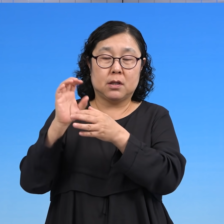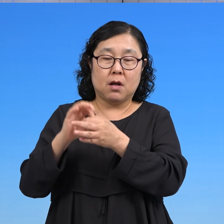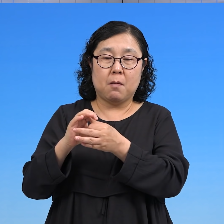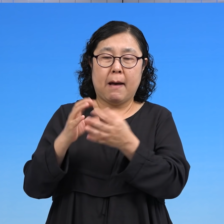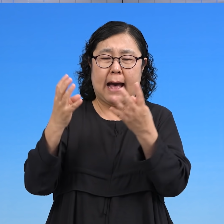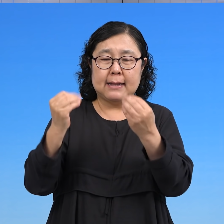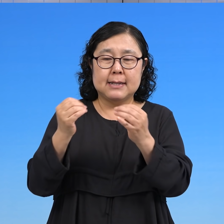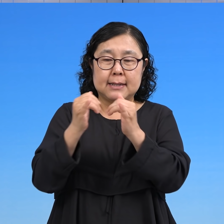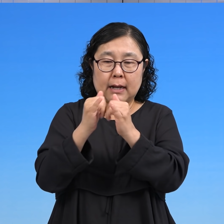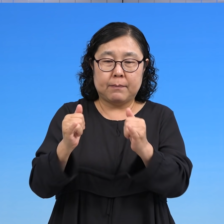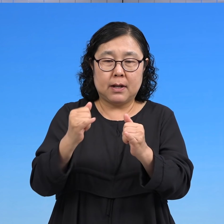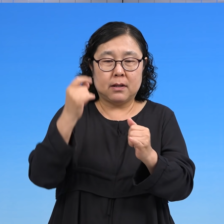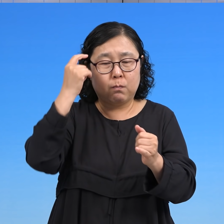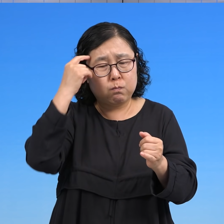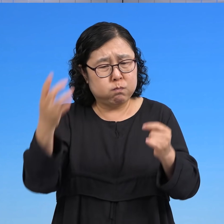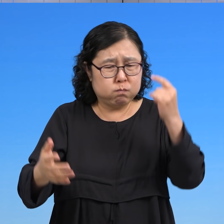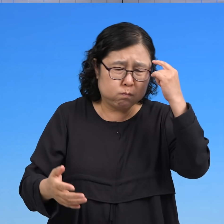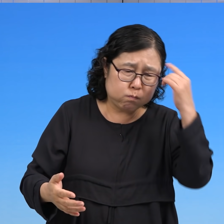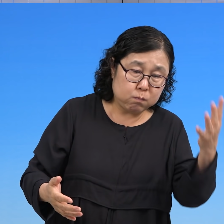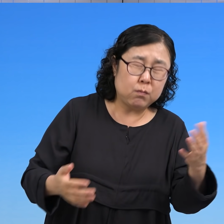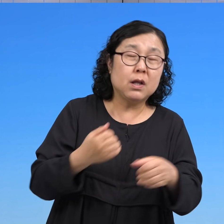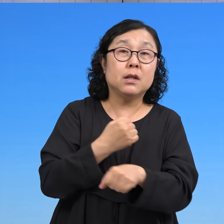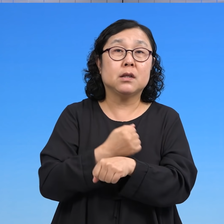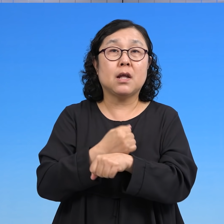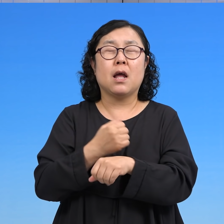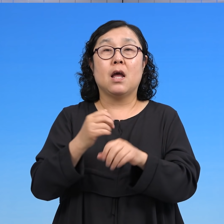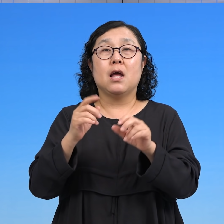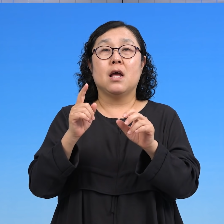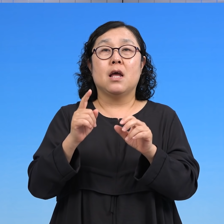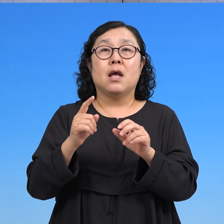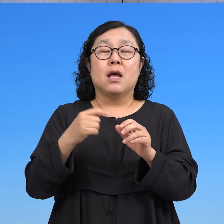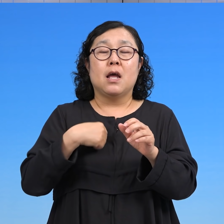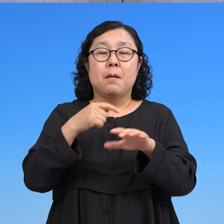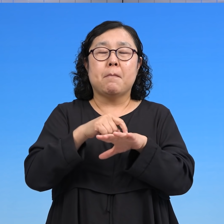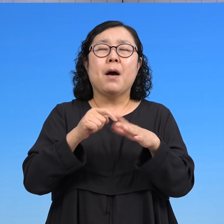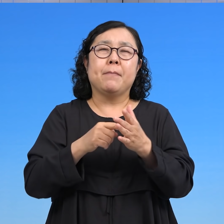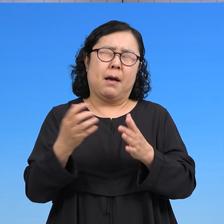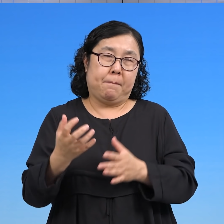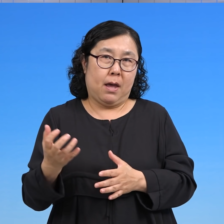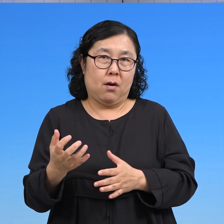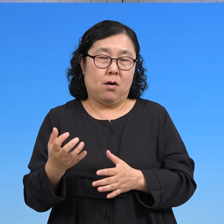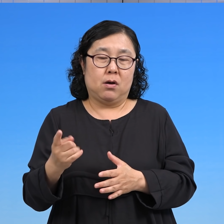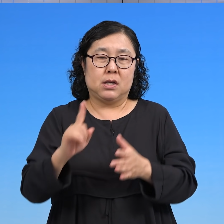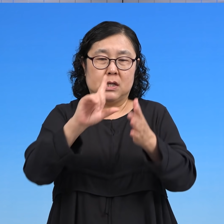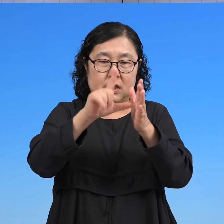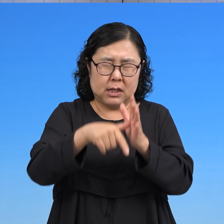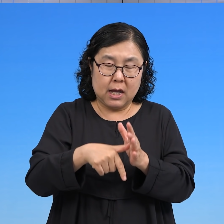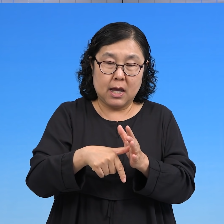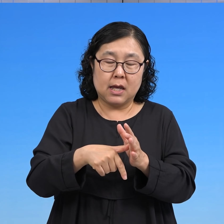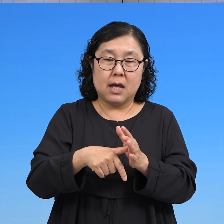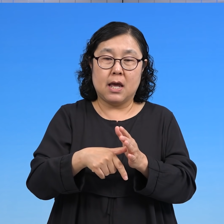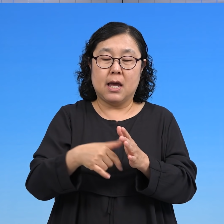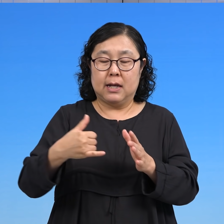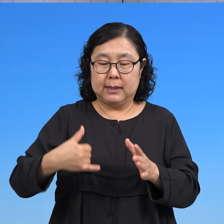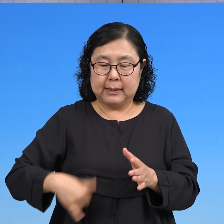사람들에게 의도적으로 질문을 던졌는데요, 제가 참 가슴 아픈 게 오늘 이 시대의 자녀들이 아버지에 대하여 느끼는